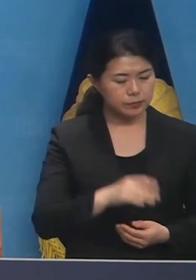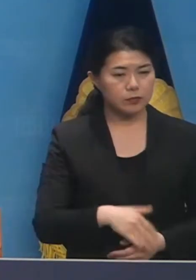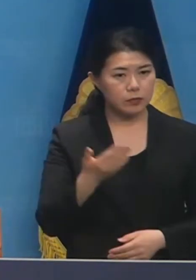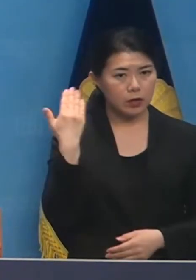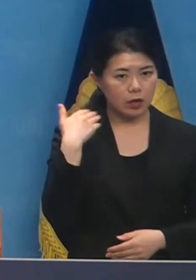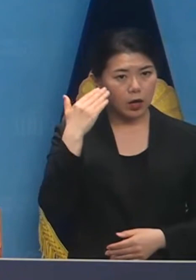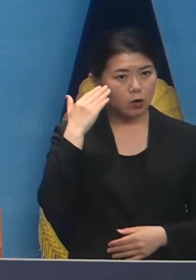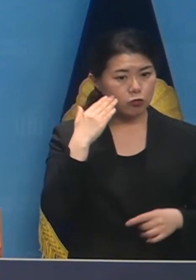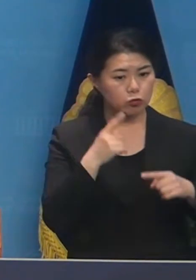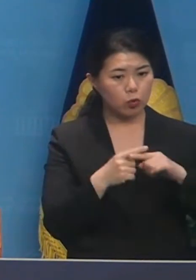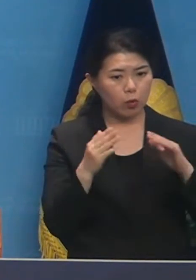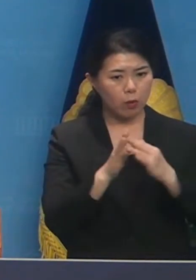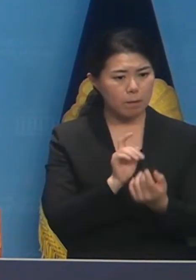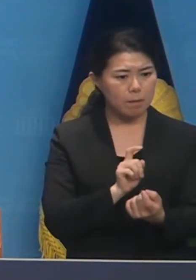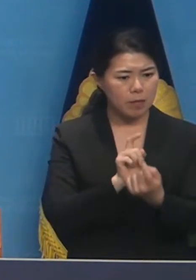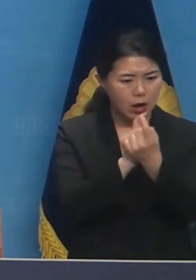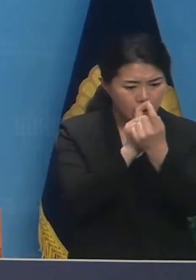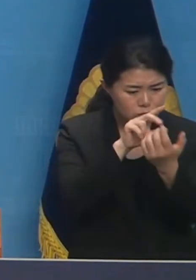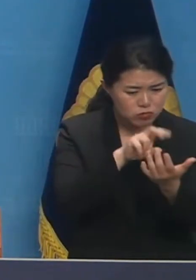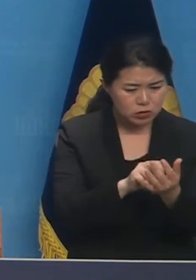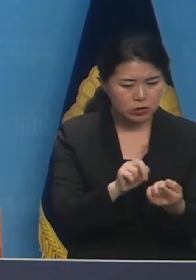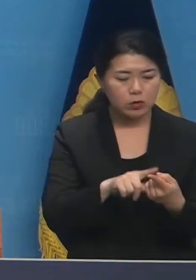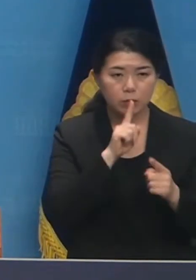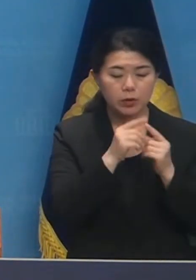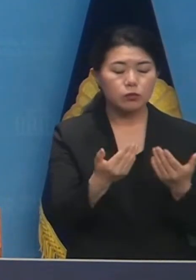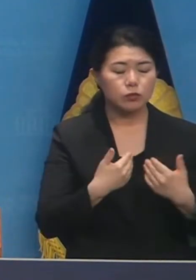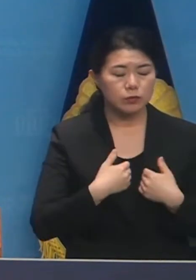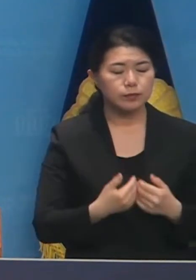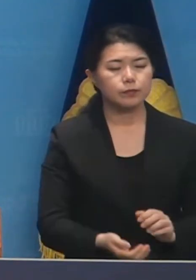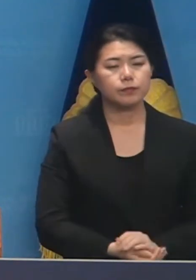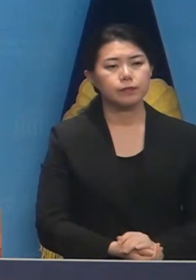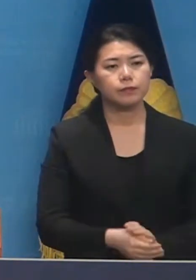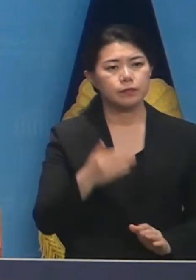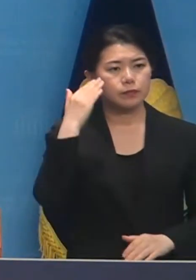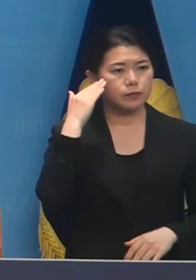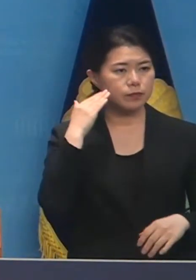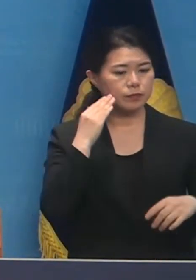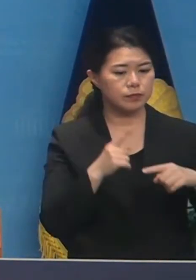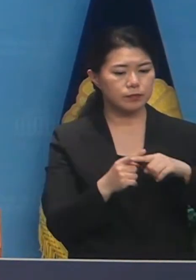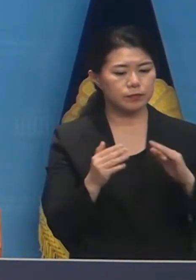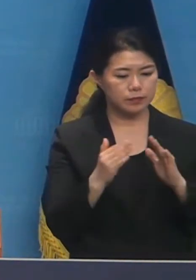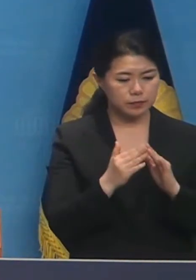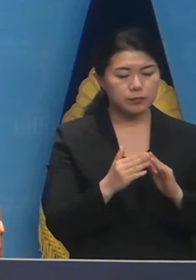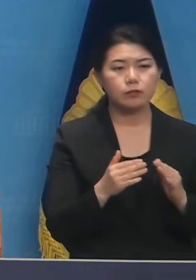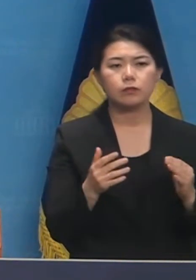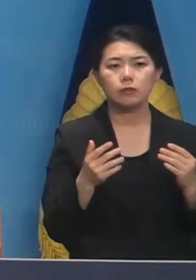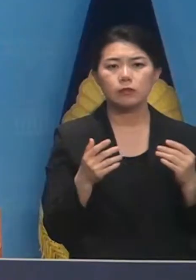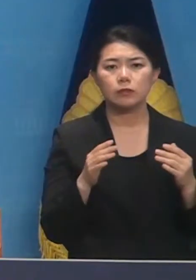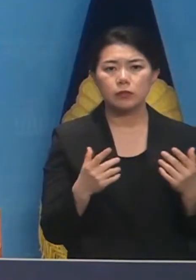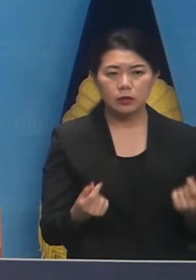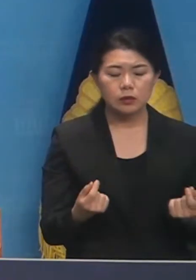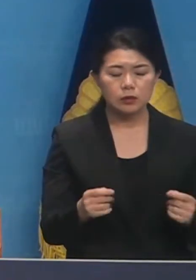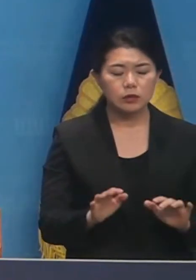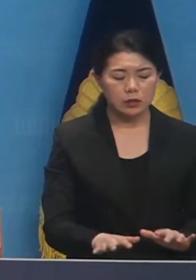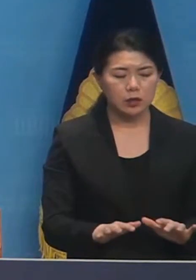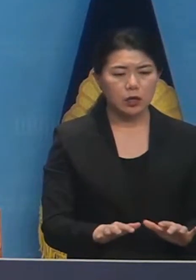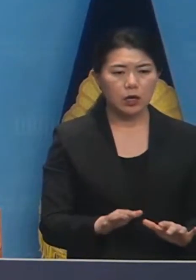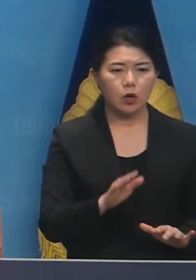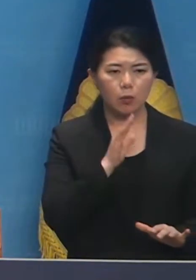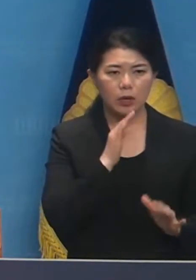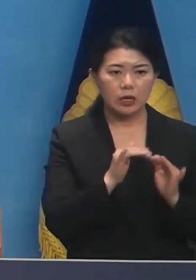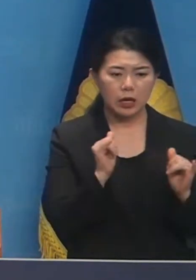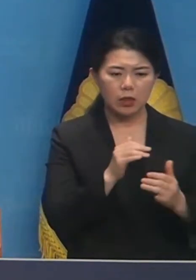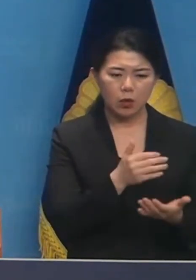앞에서도 한국교회적인 측면에서도 여러분들이 이야기했는데 이 우리 한국교회도 이런 문제에서 가장 인간의